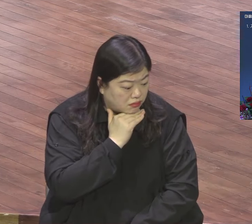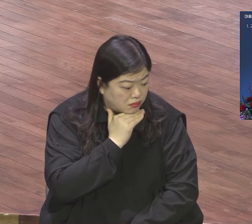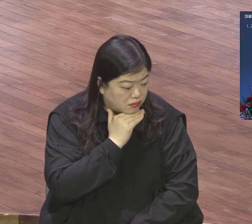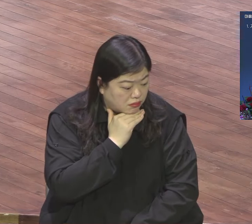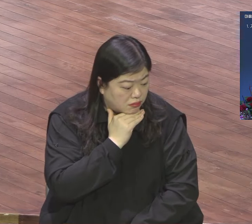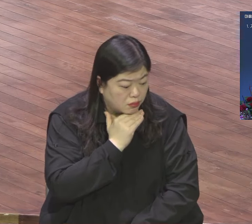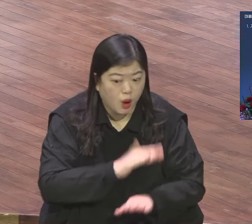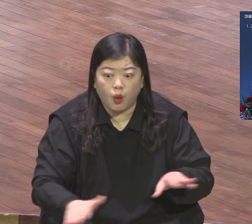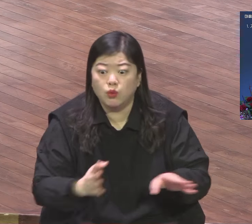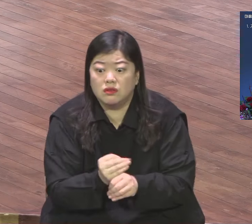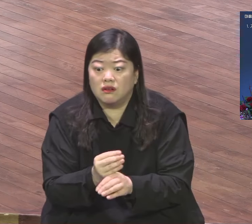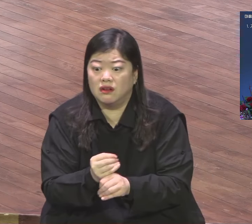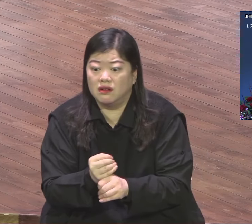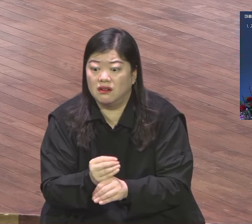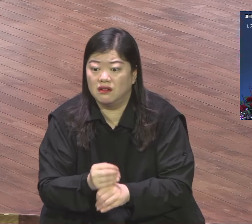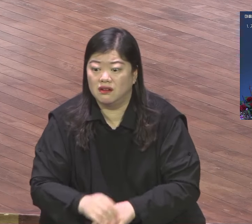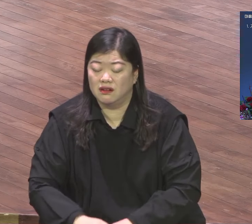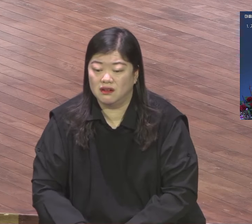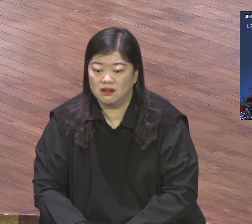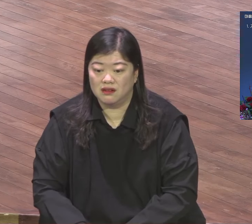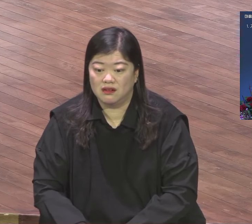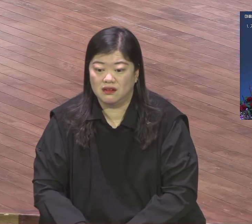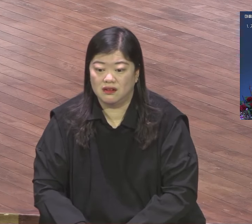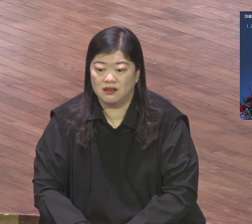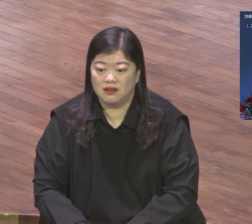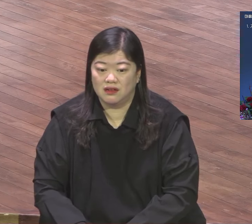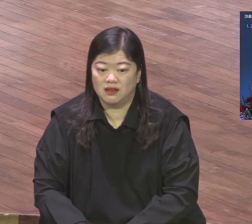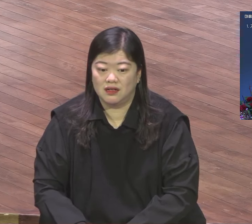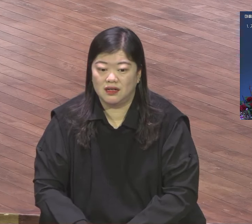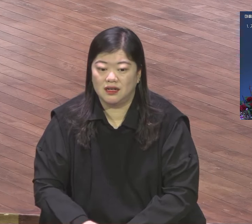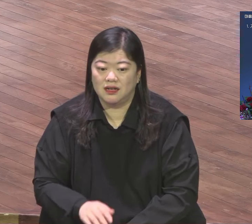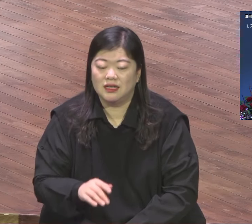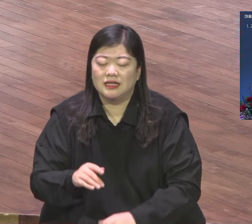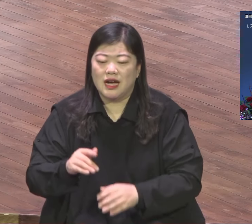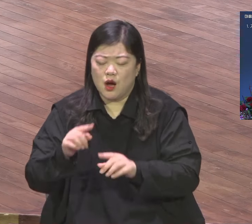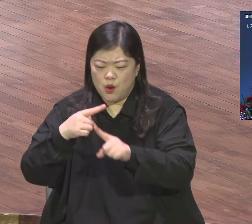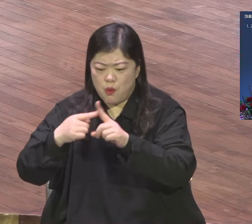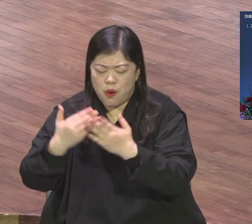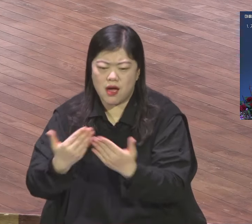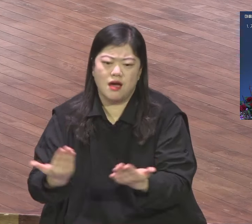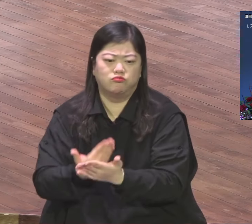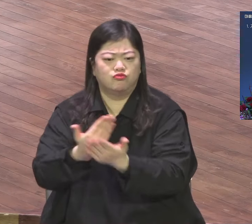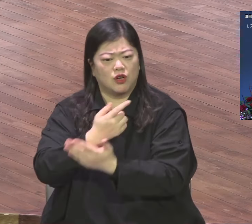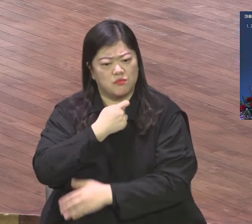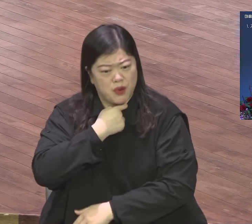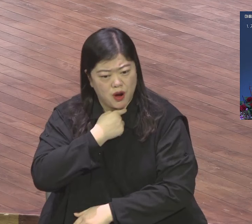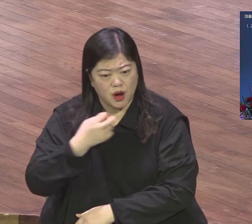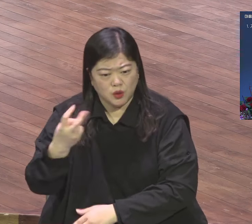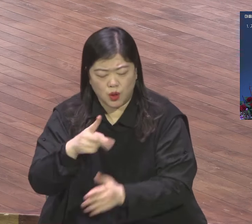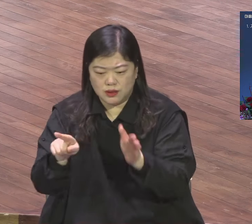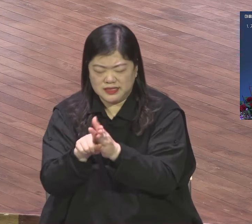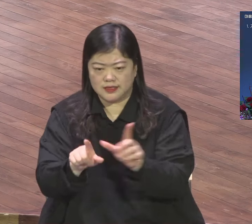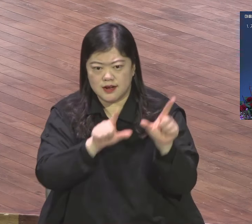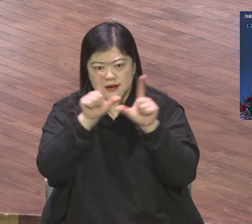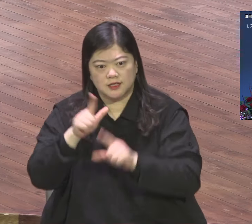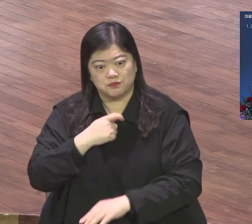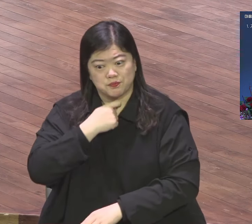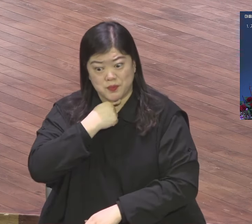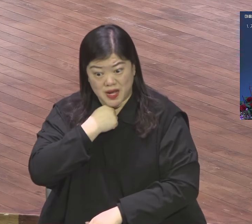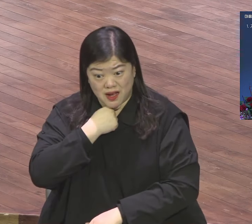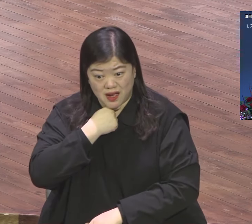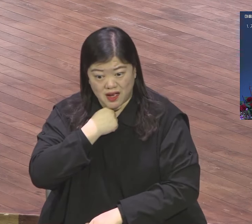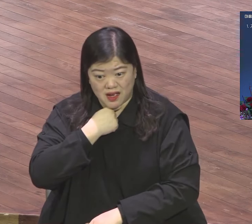여러분이 신앙생활 잘 하려고 하는데 자꾸 방해합니까? 교회가 부흥돼야 되는데 기관에 방해자가 있습니까? 걱정하지